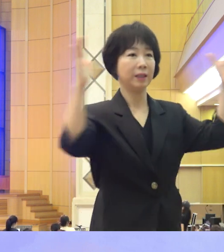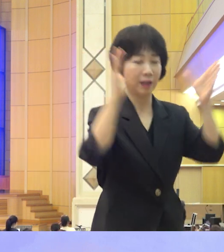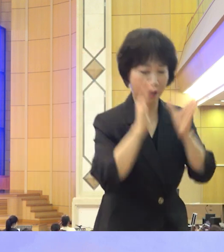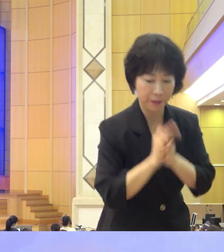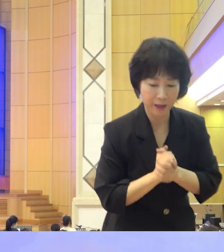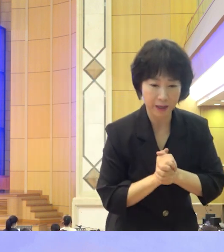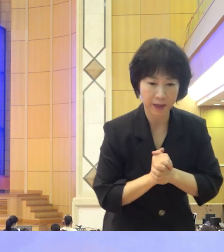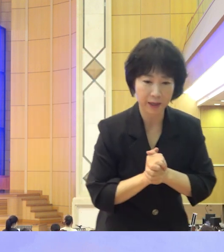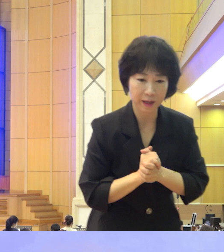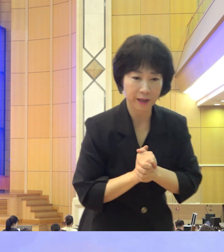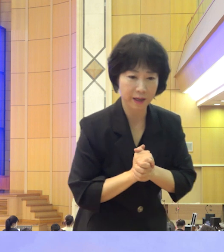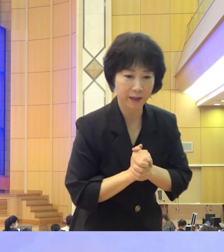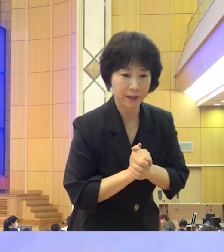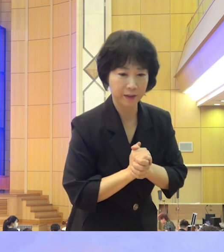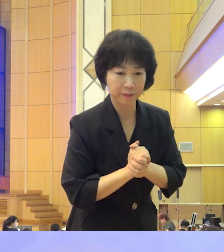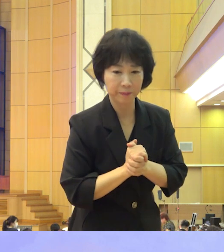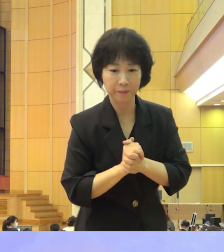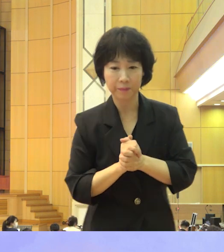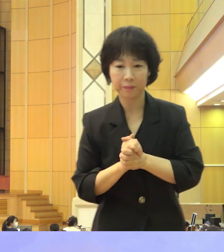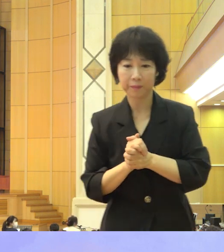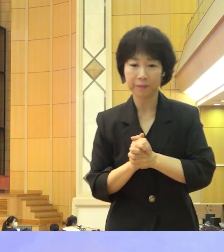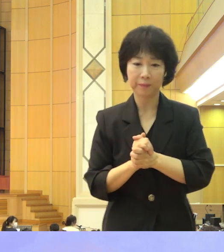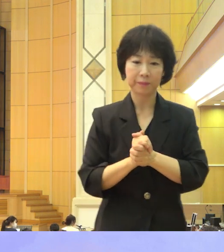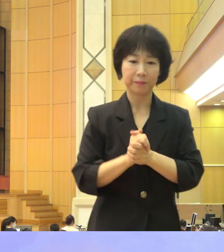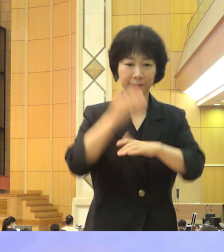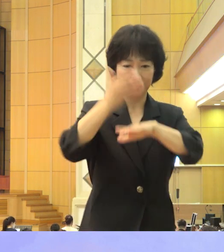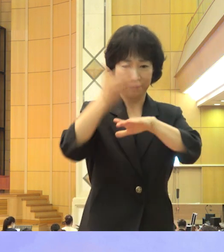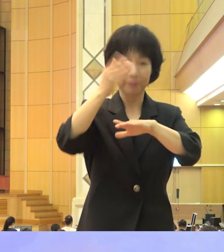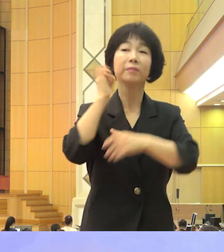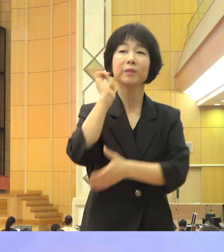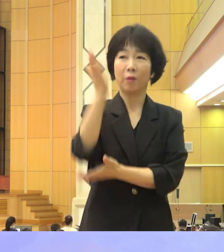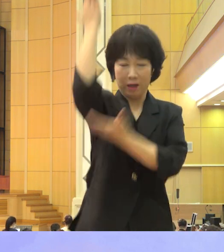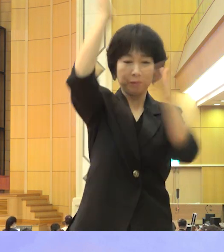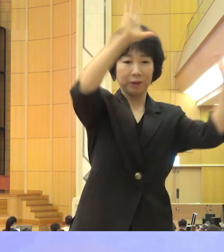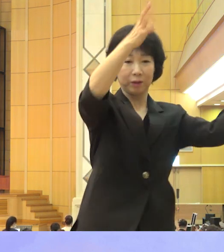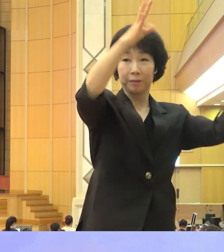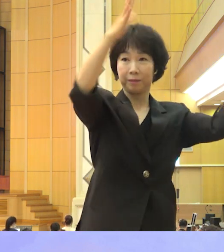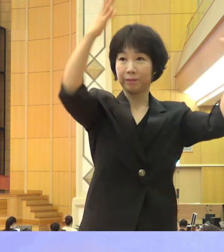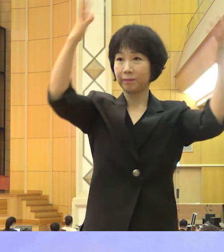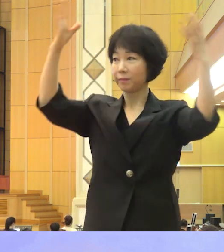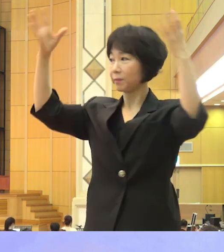도우리. 힘 주시고 능력 주시는 주님께 한 번 더 영광의 박수 돌리시겠습니다.